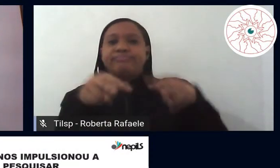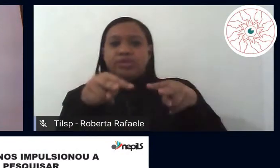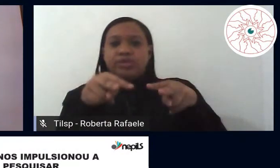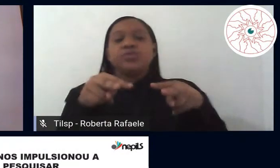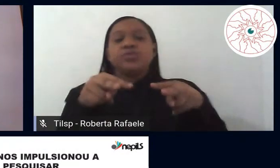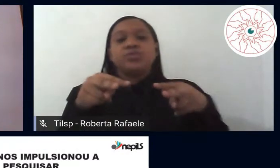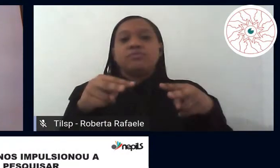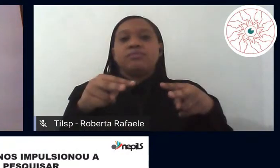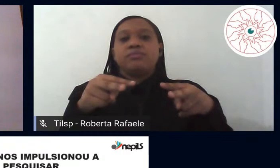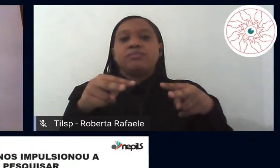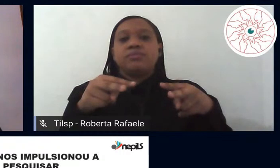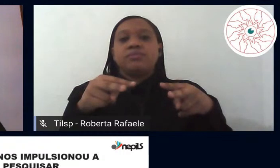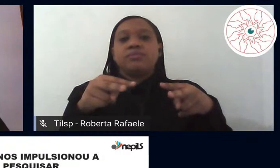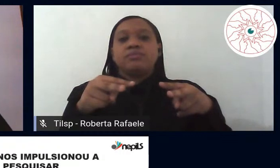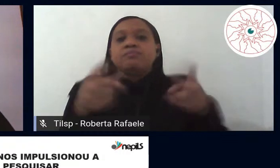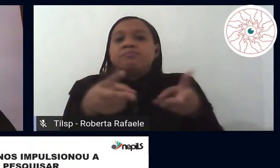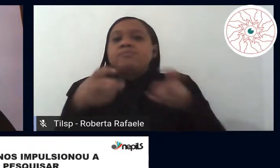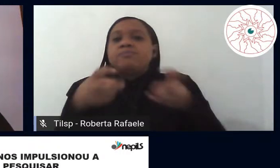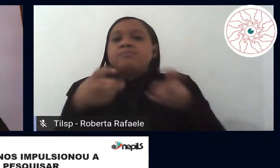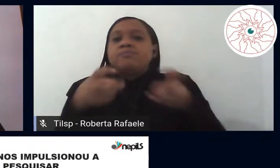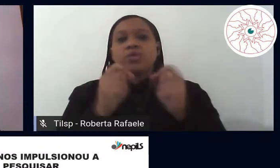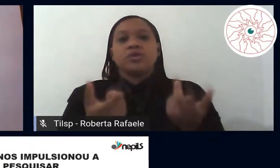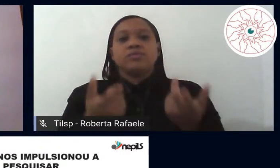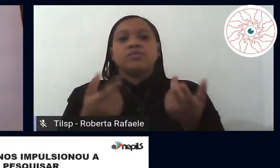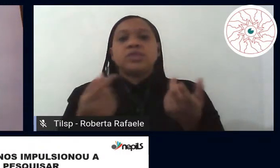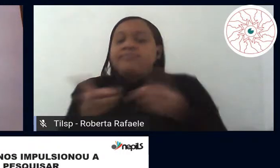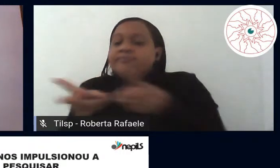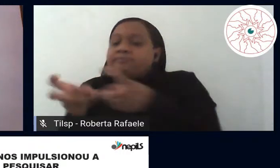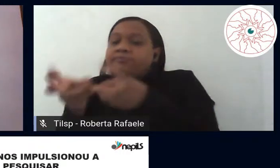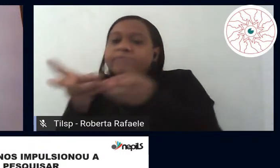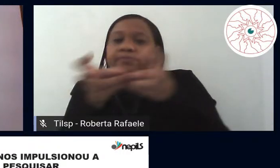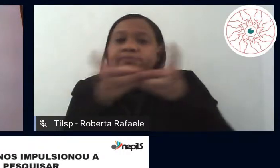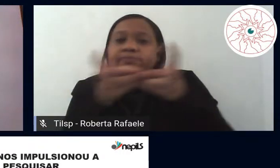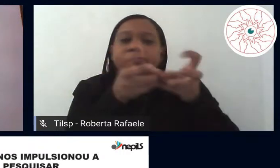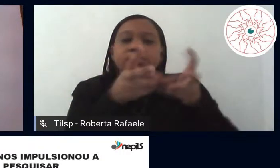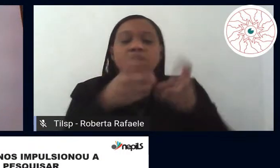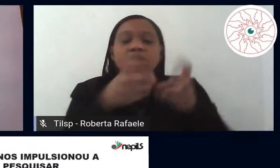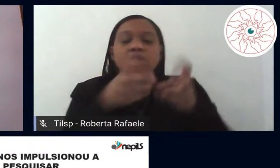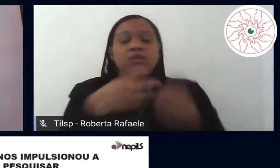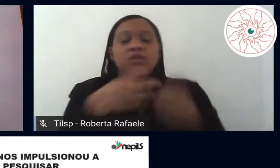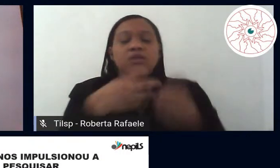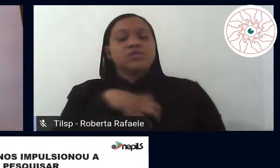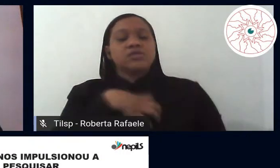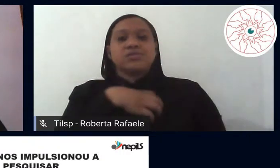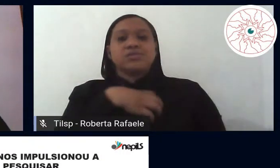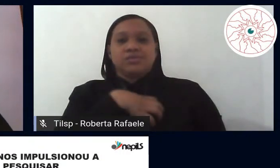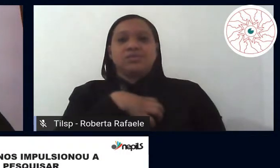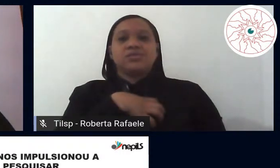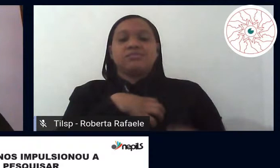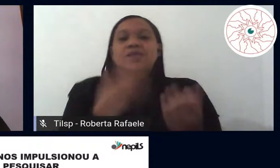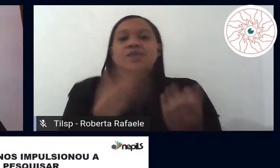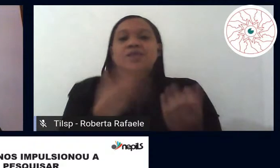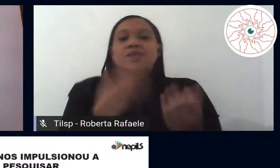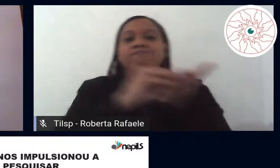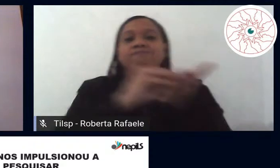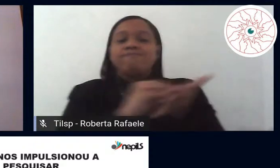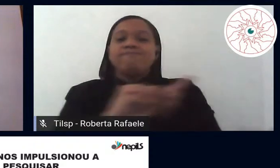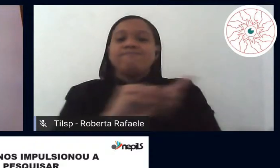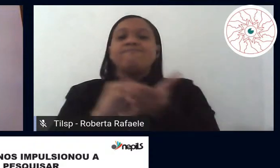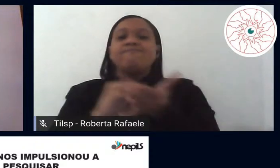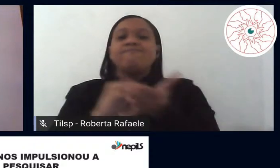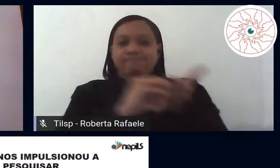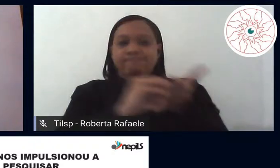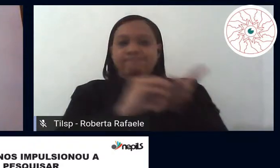um um sentimento de impotência do aluno surdo diante de um texto, né, que tem